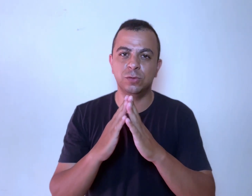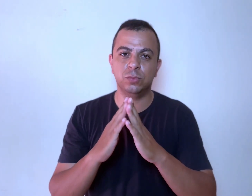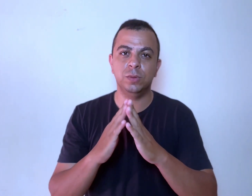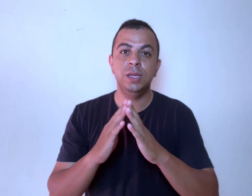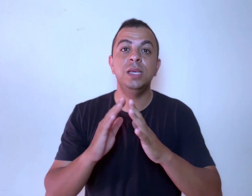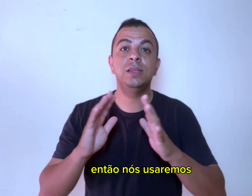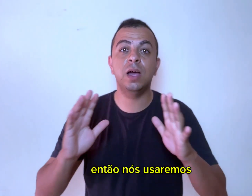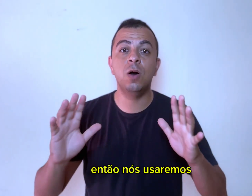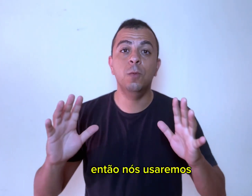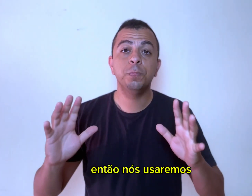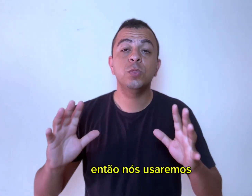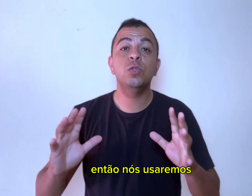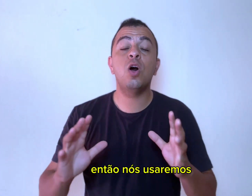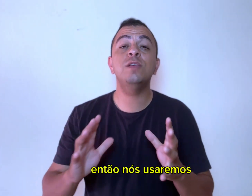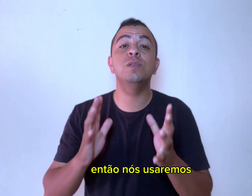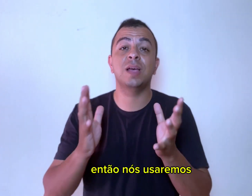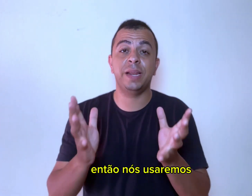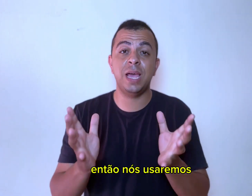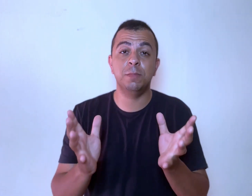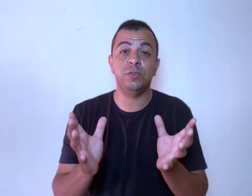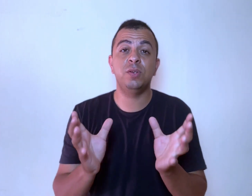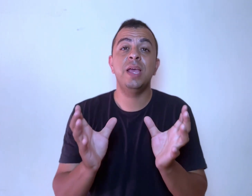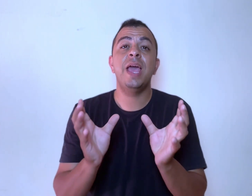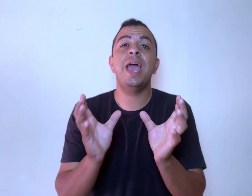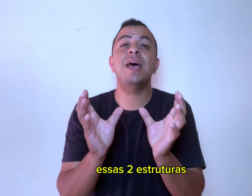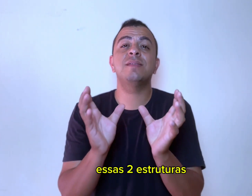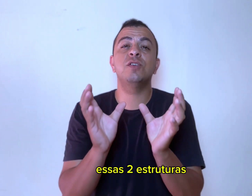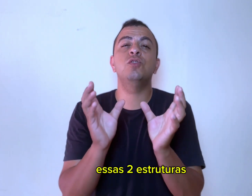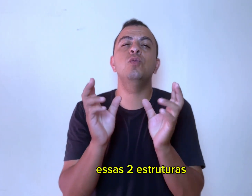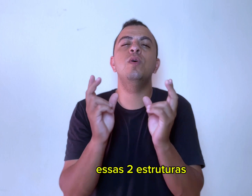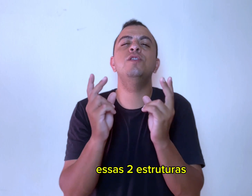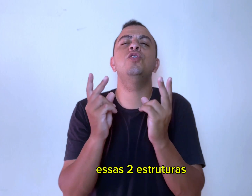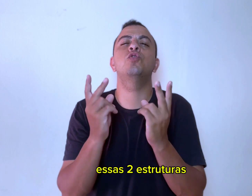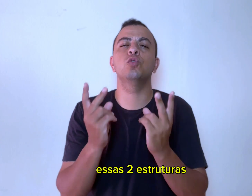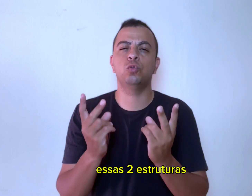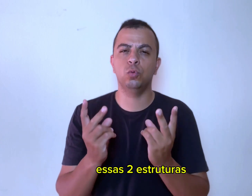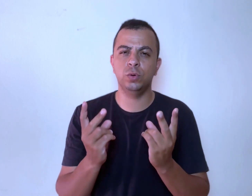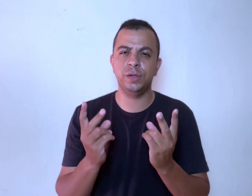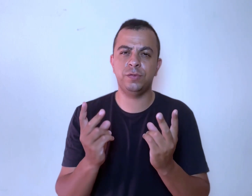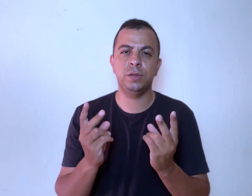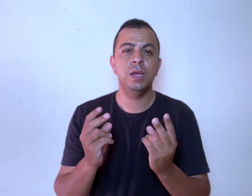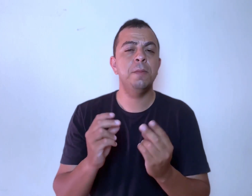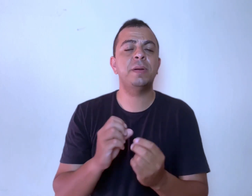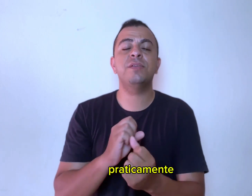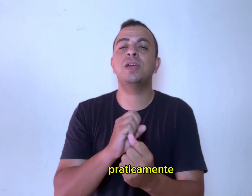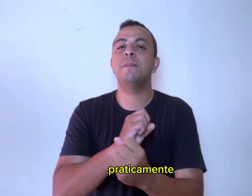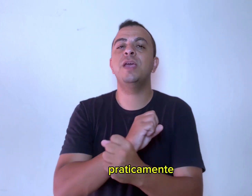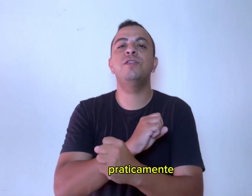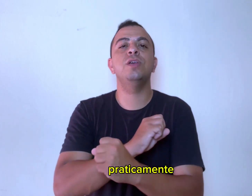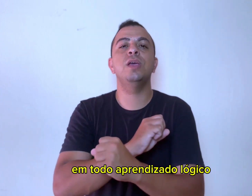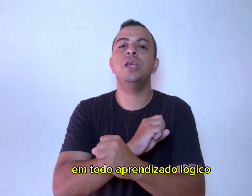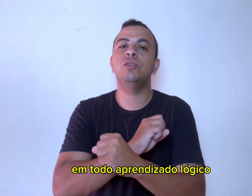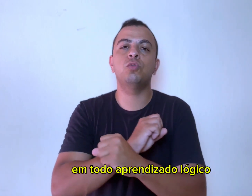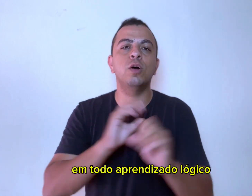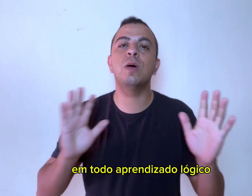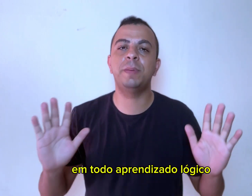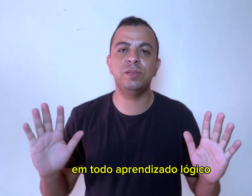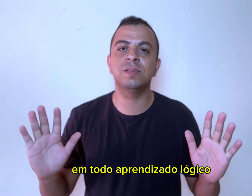complemento. Então, nós usaremos essas duas estruturas praticamente em todo o